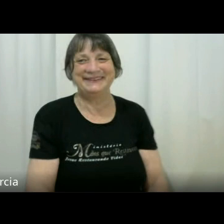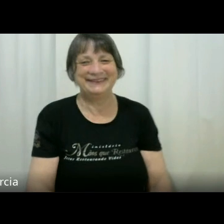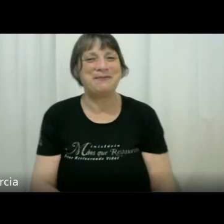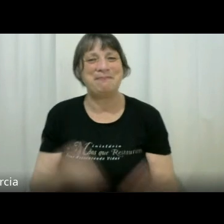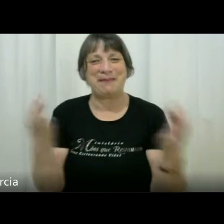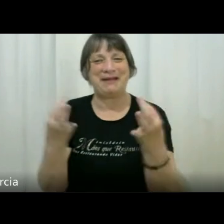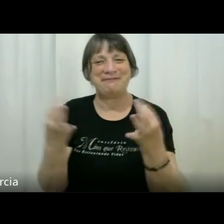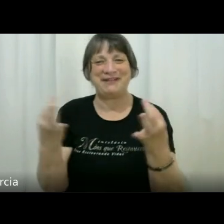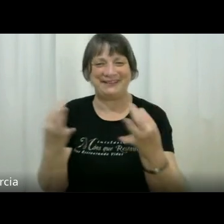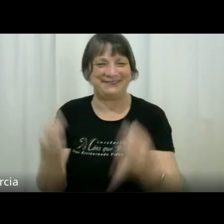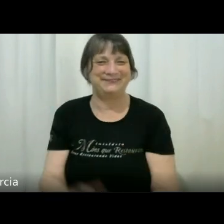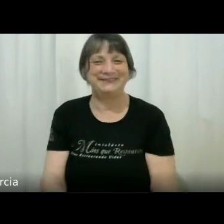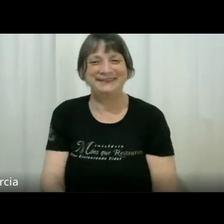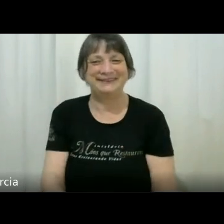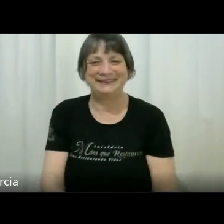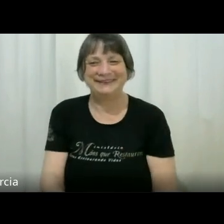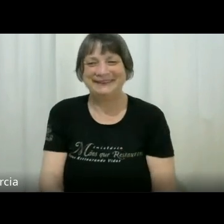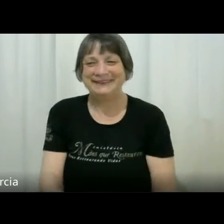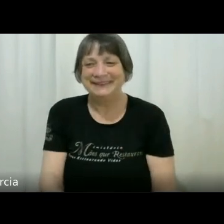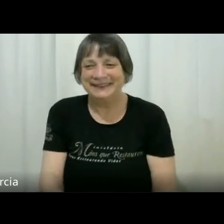isso. Perfeito.